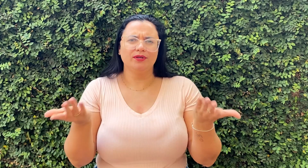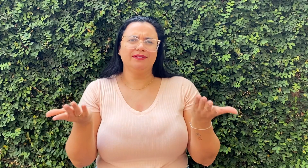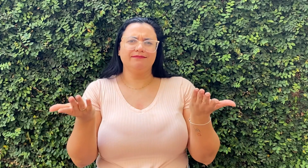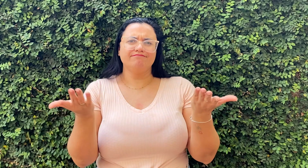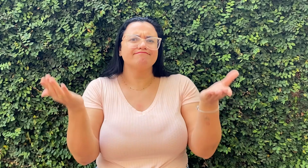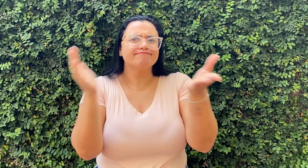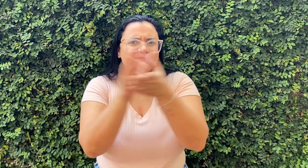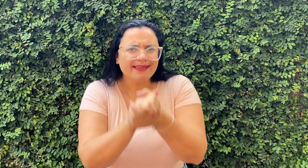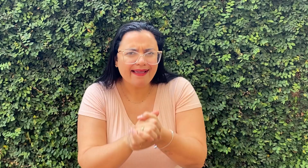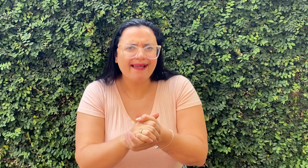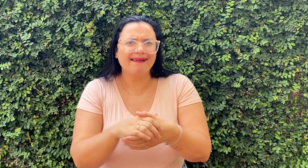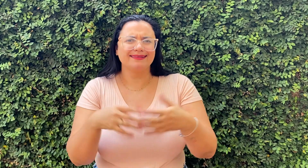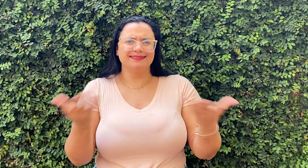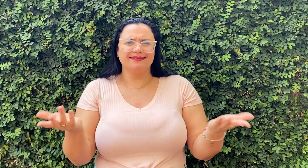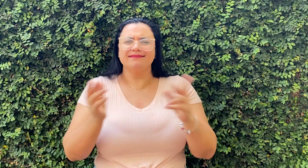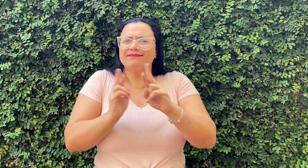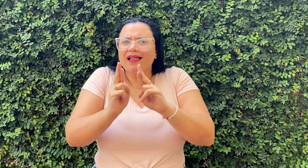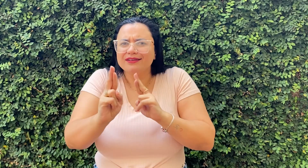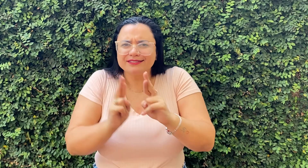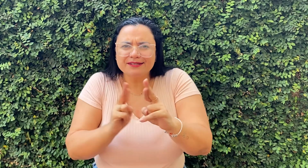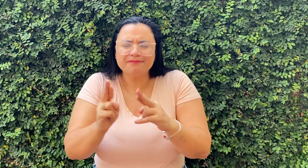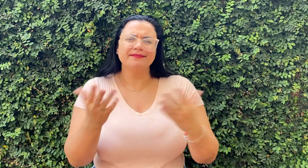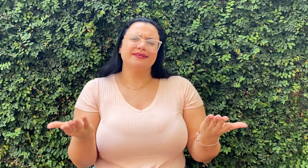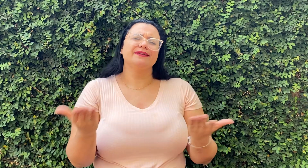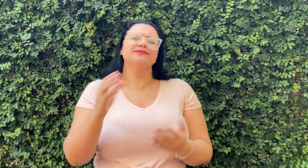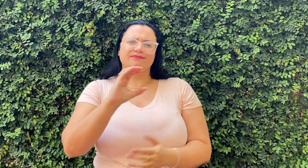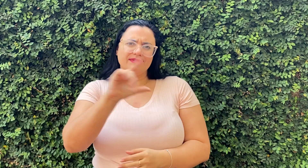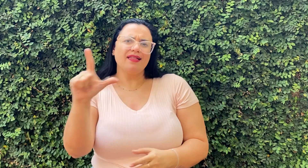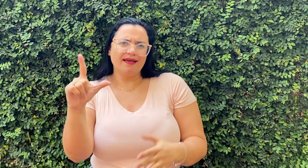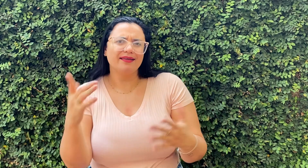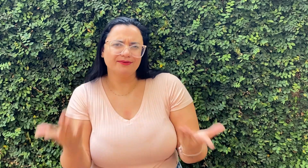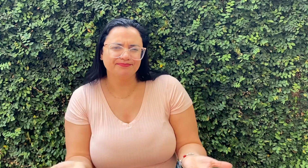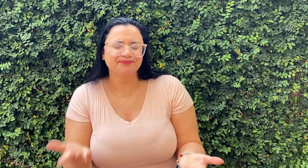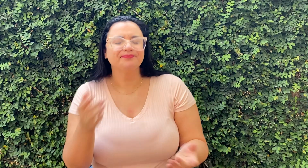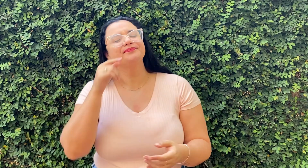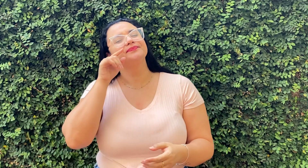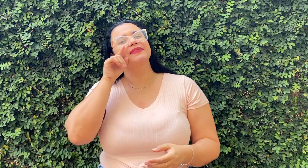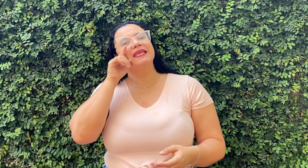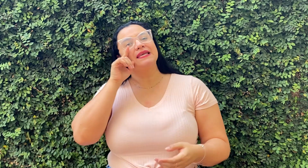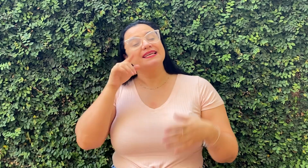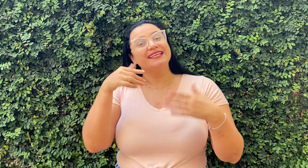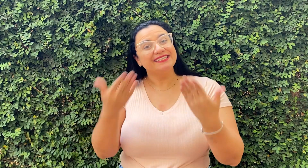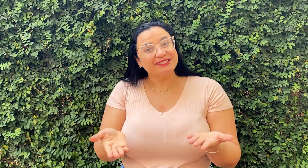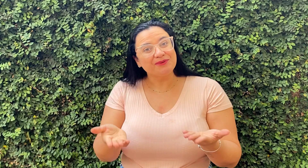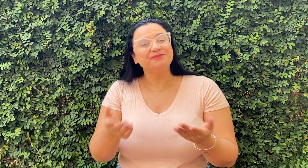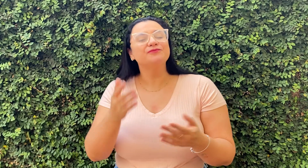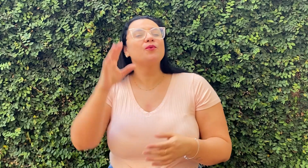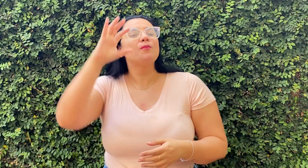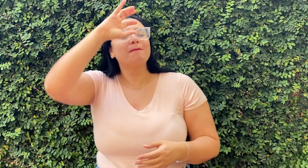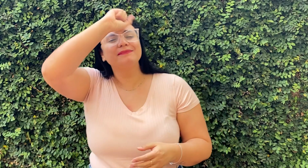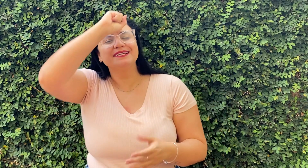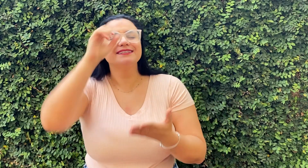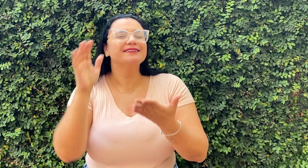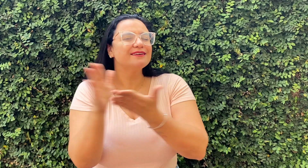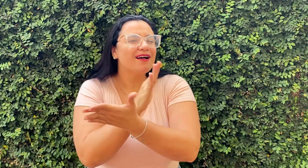também namora, tá bom? Ele casa, tem os seus relacionamentos, claro. Então vamos aprender